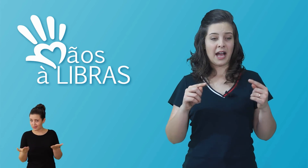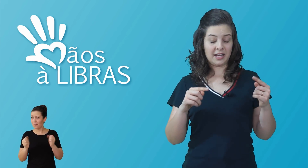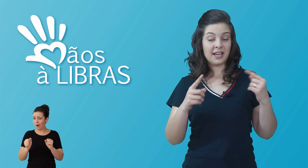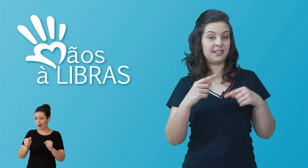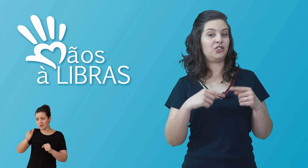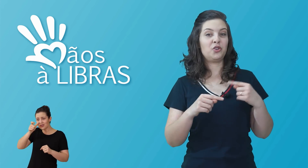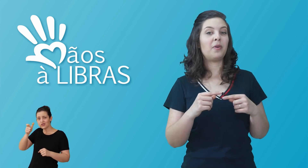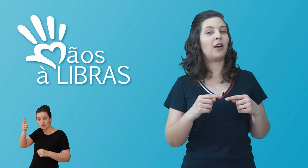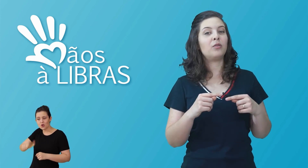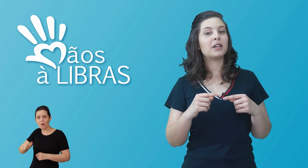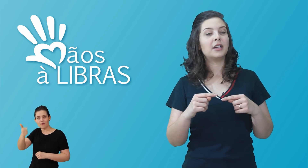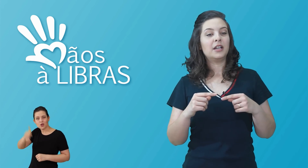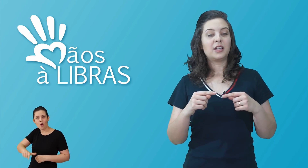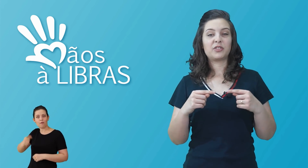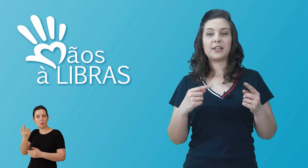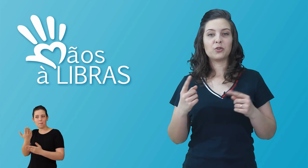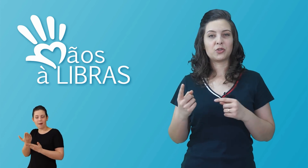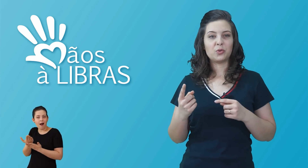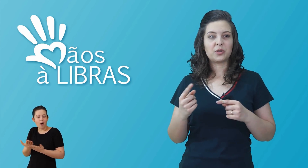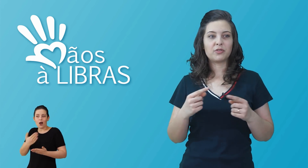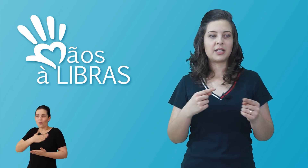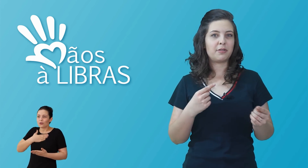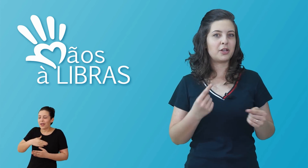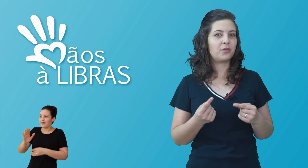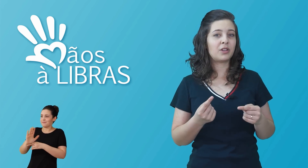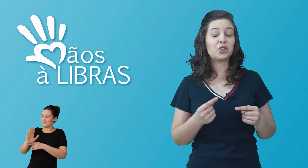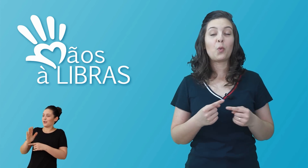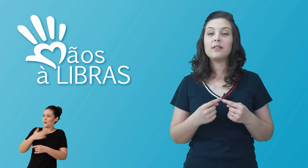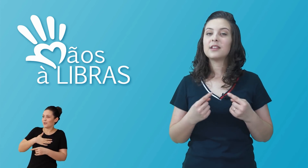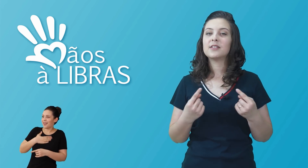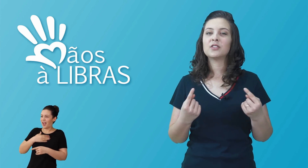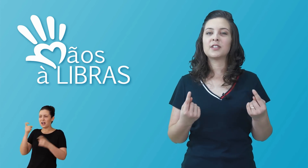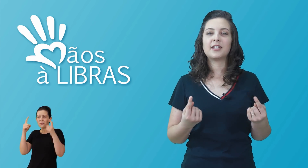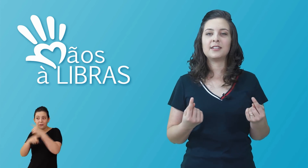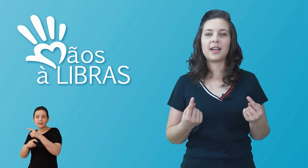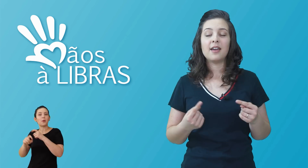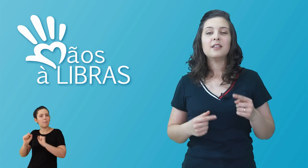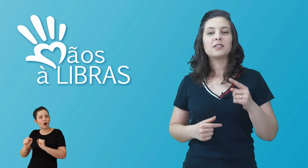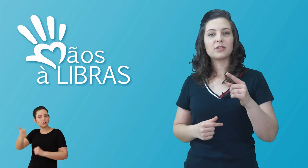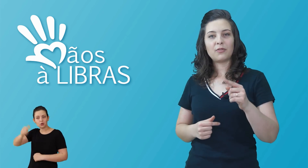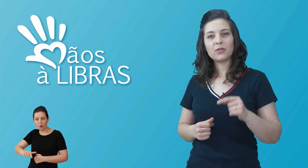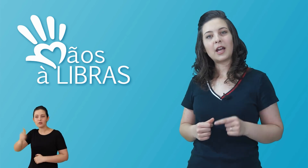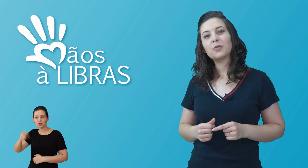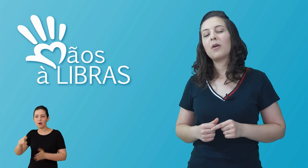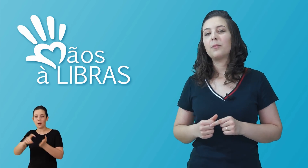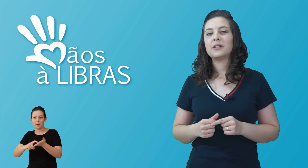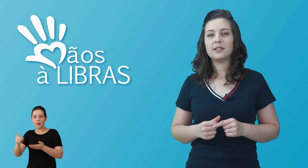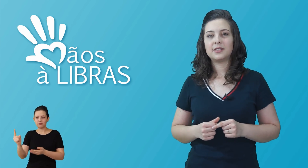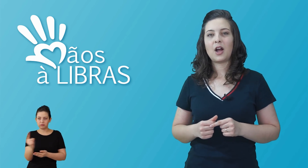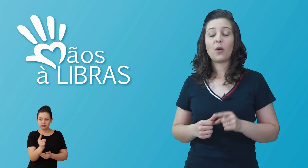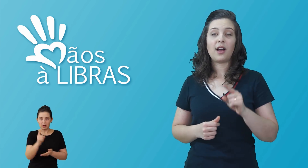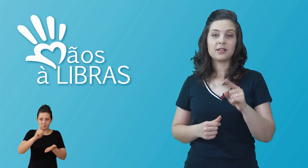vídeos, reassistir uma aula que você gostou, que você teve mais dificuldade, quantas vezes você quiser. Se você faltar numa